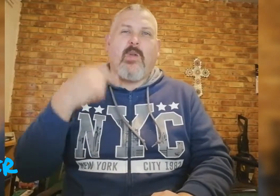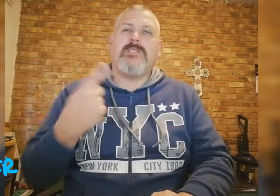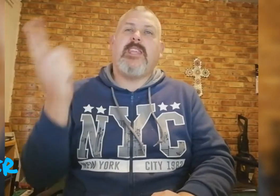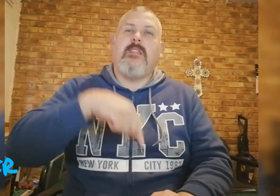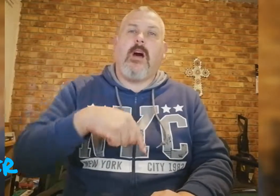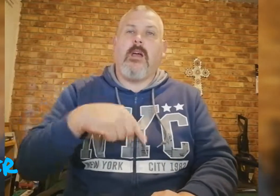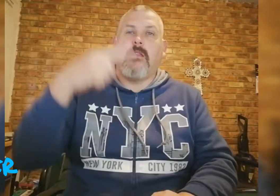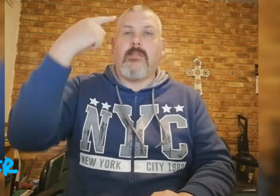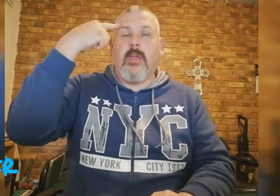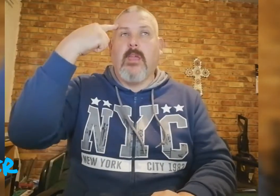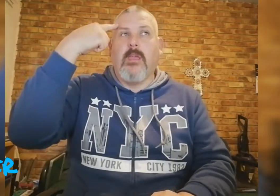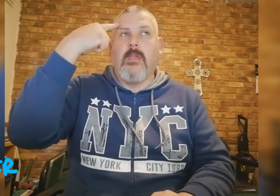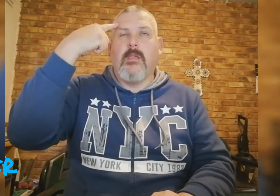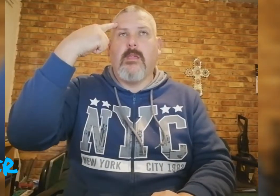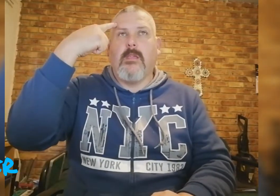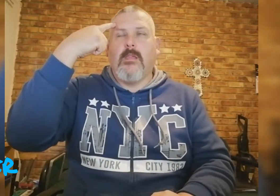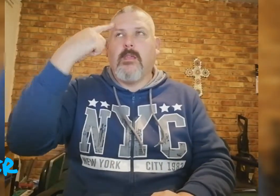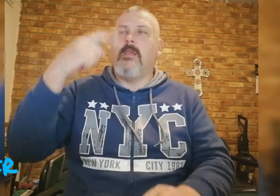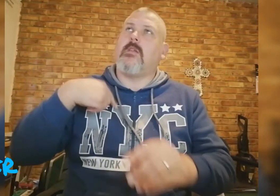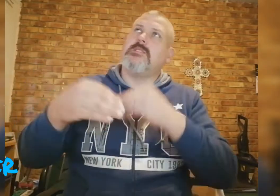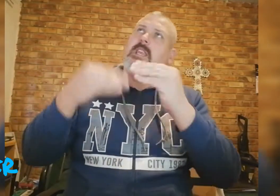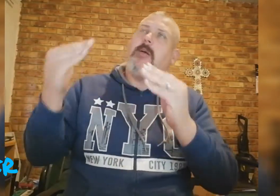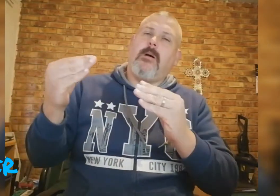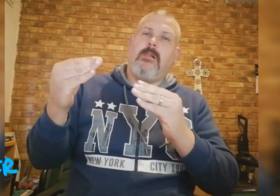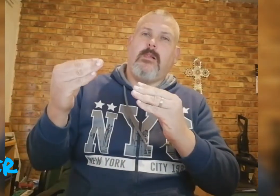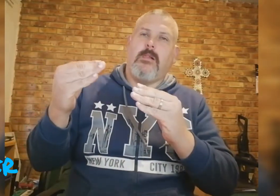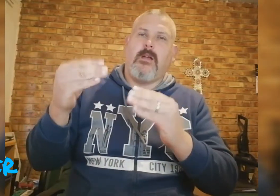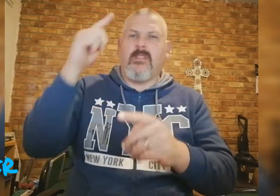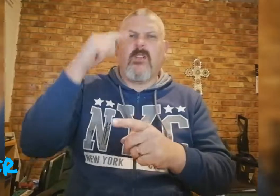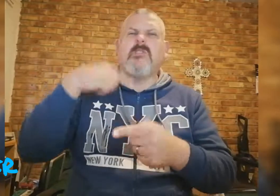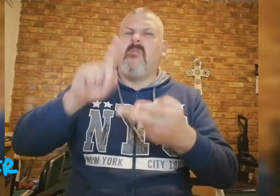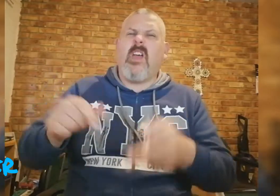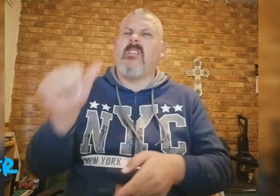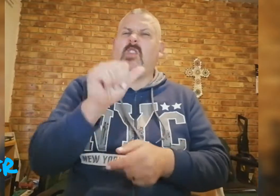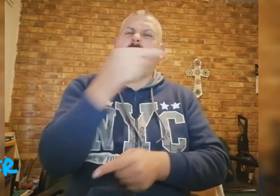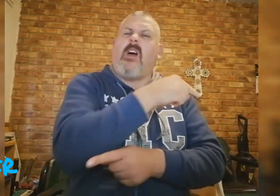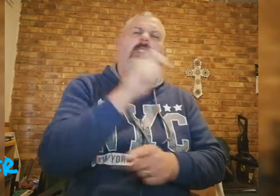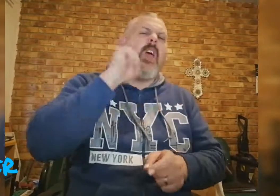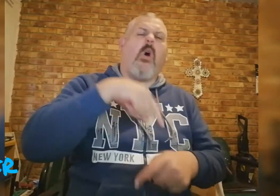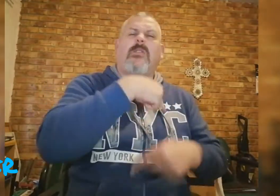Wanneer ons een dag dink, ons in hemel, dink ons weer terug aan oude